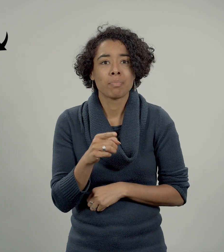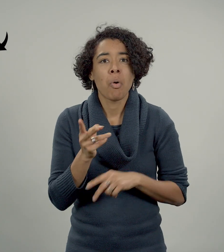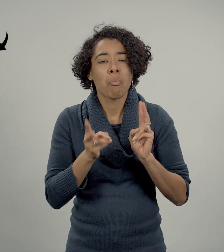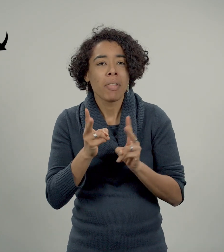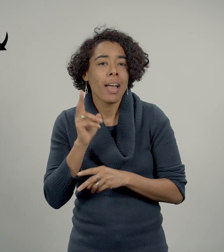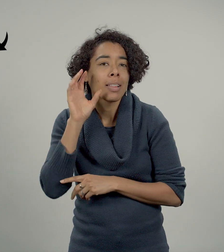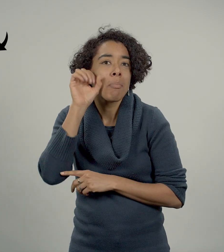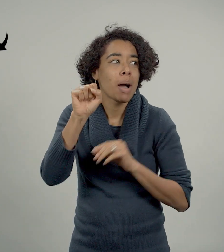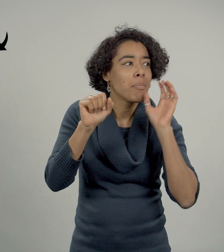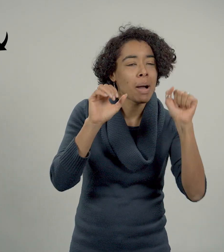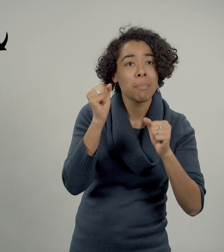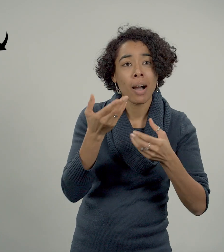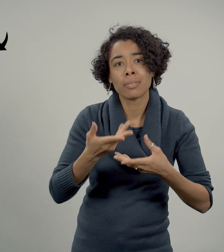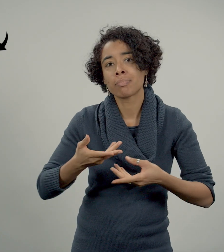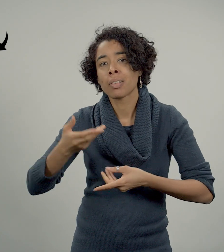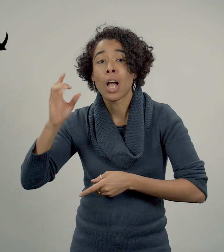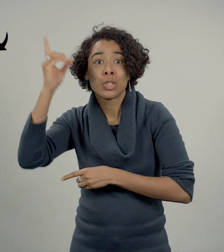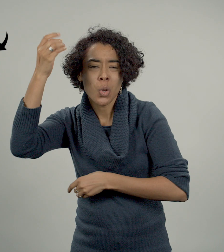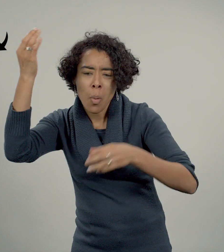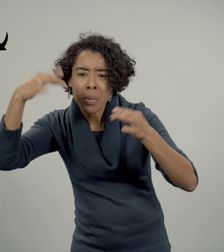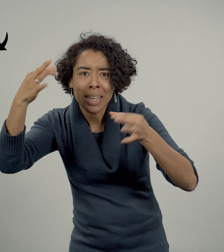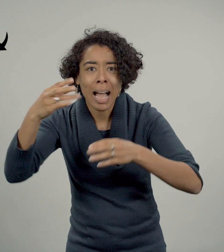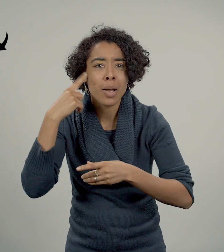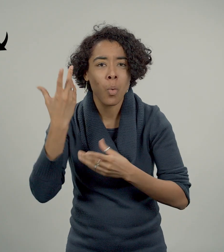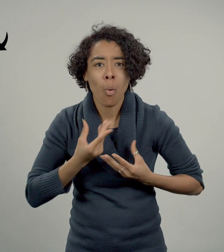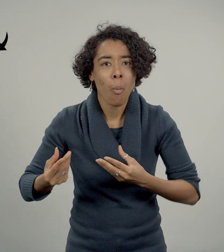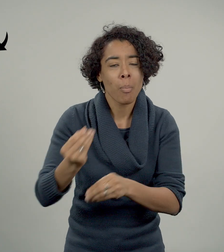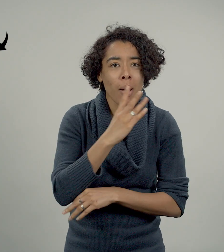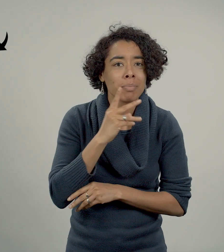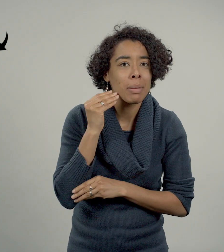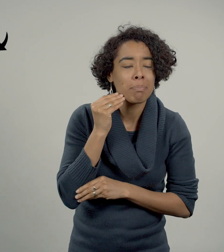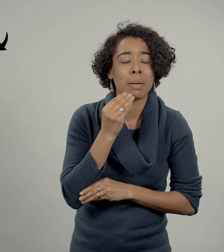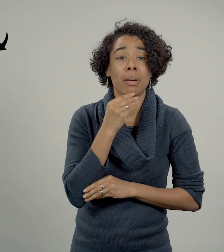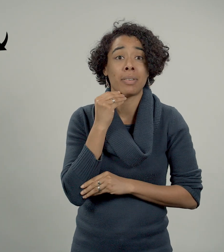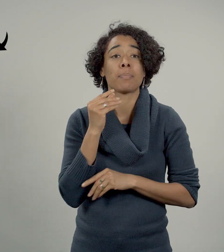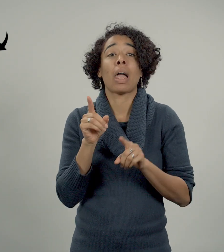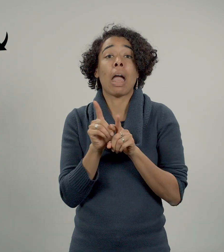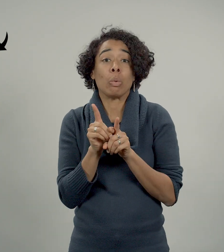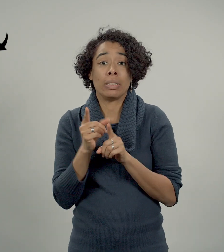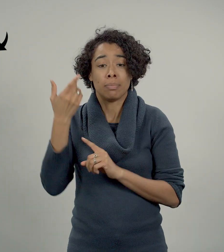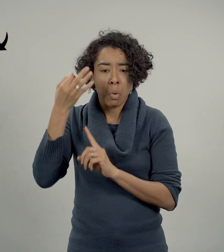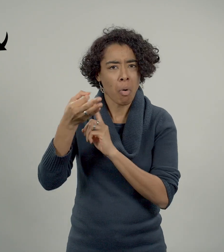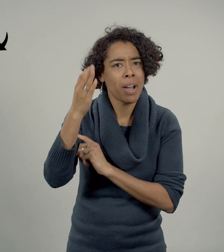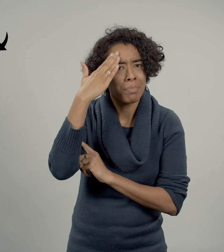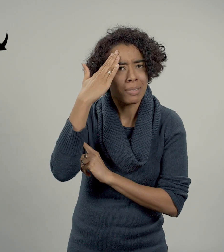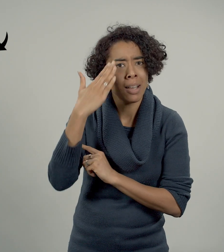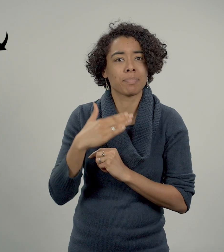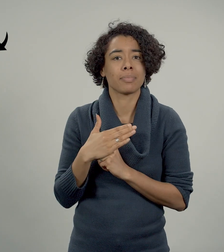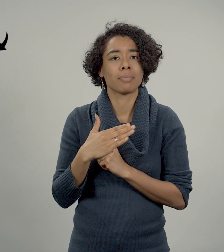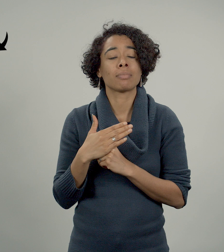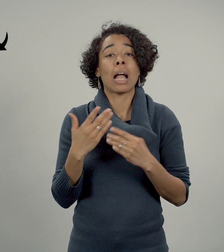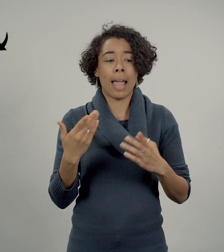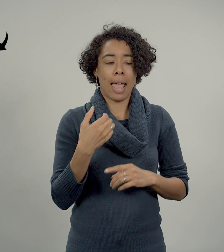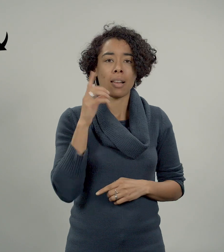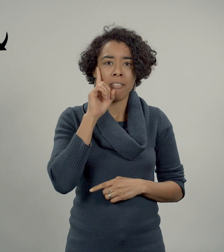entendu parler au sein de sa famille des miracles de Dieu en faveur de ses ancêtres, ainsi que de ce fameux prophète. Mais voilà, cette